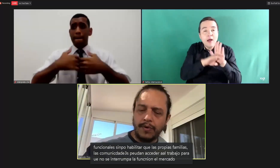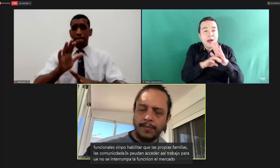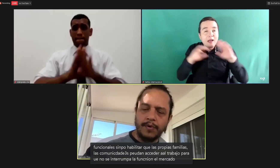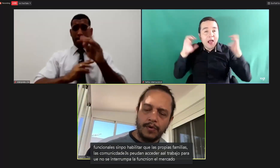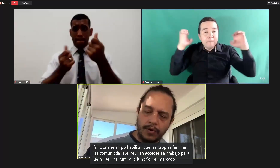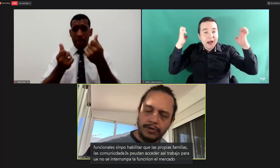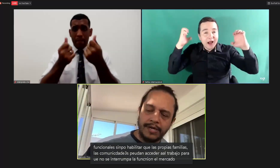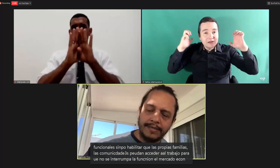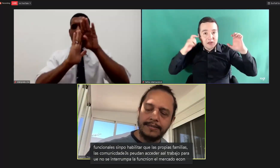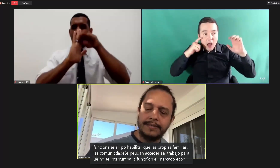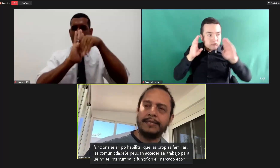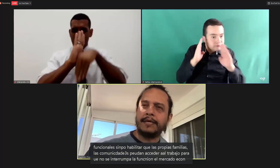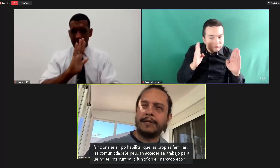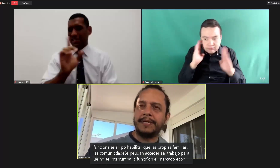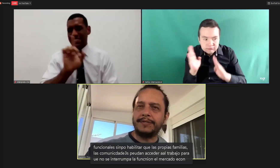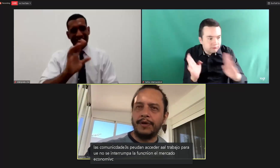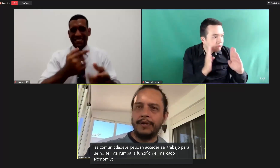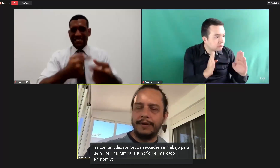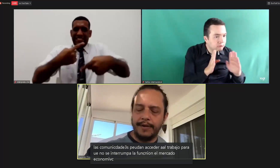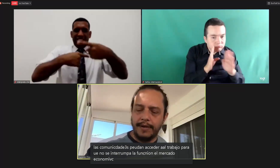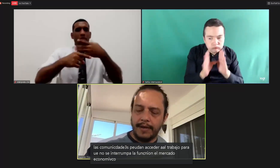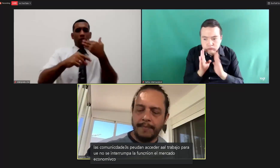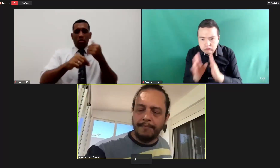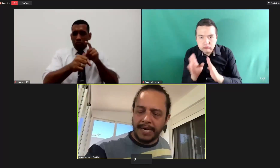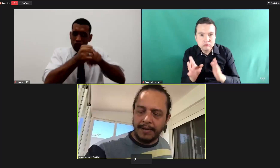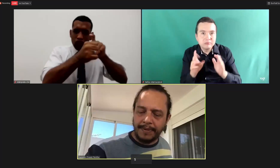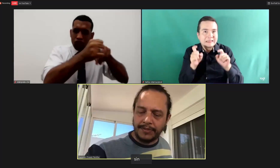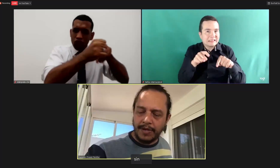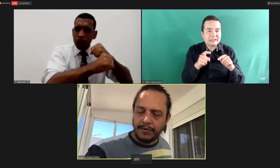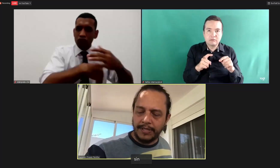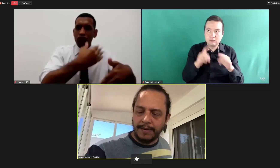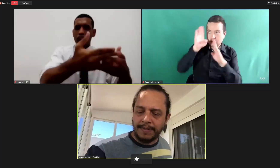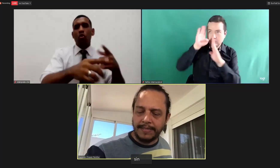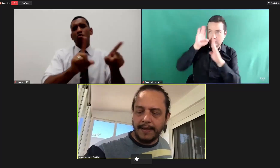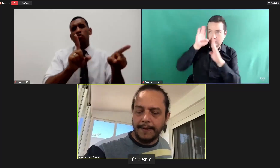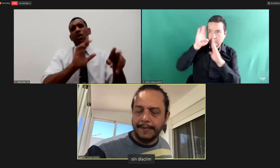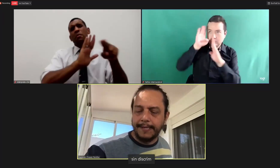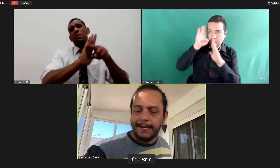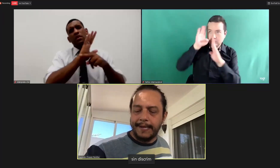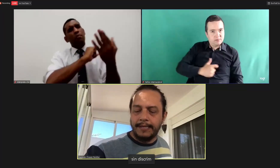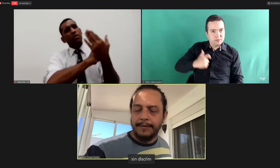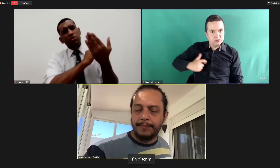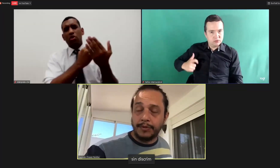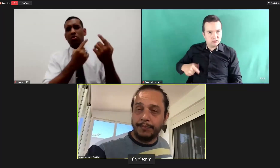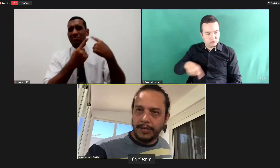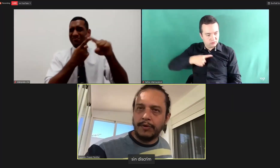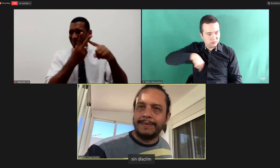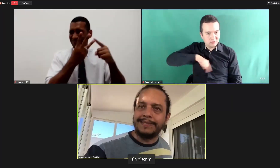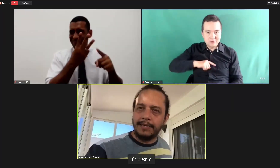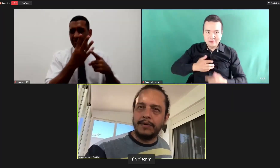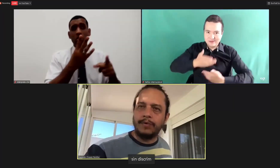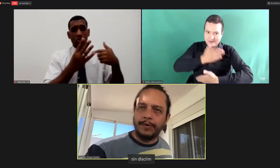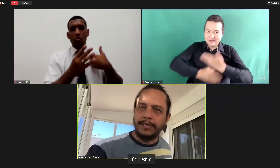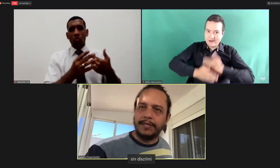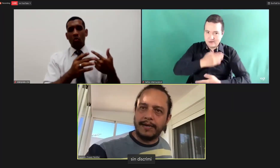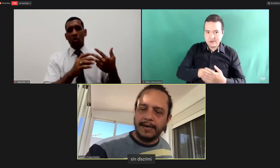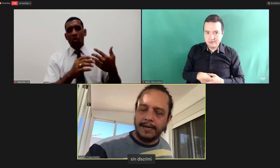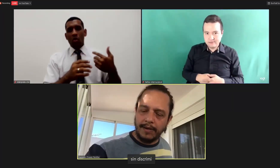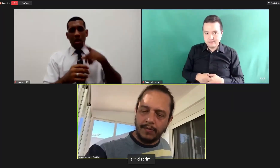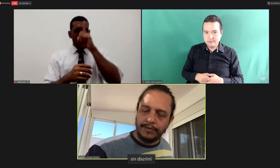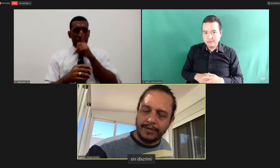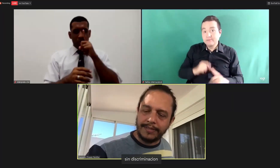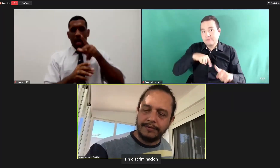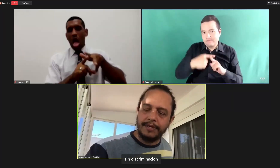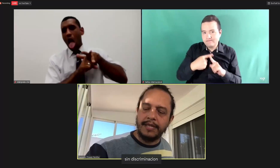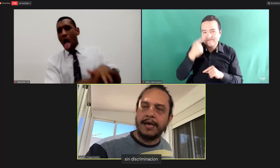como otras, sin discriminación, para las personas con discapacidad. Y, por supuesto, mantener una política